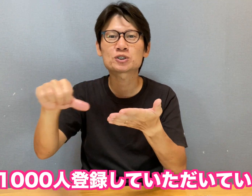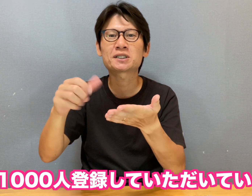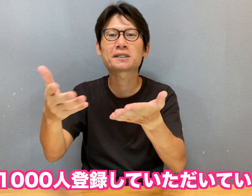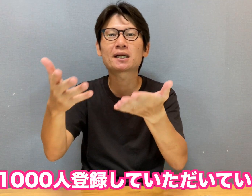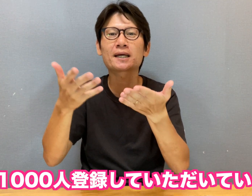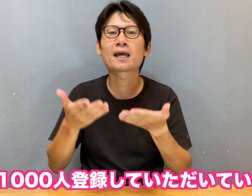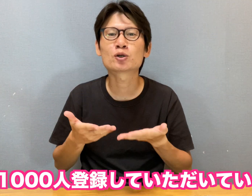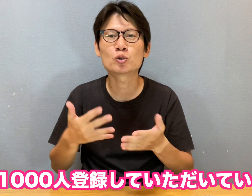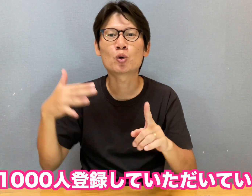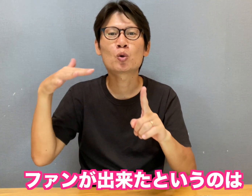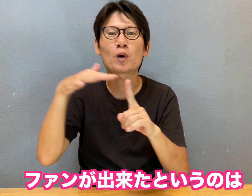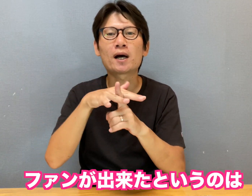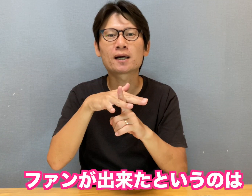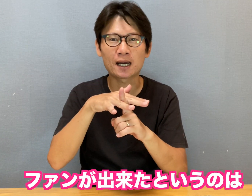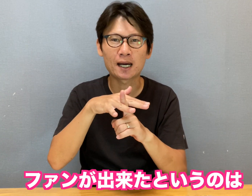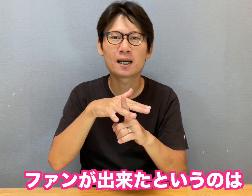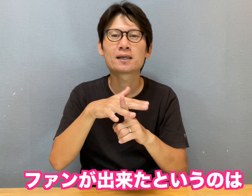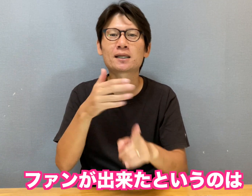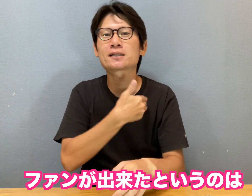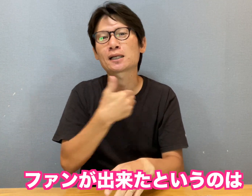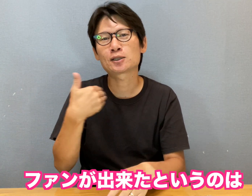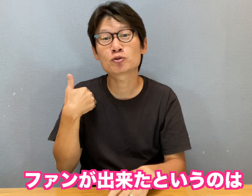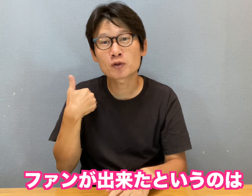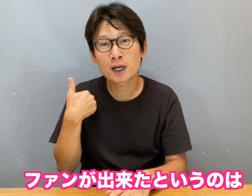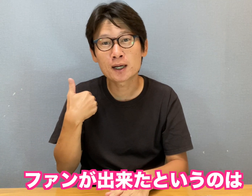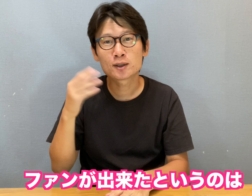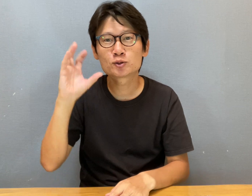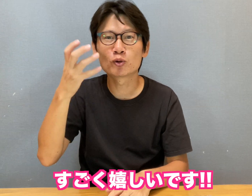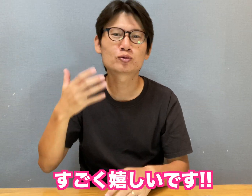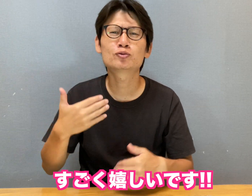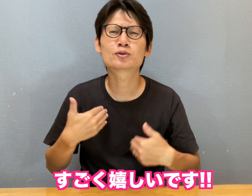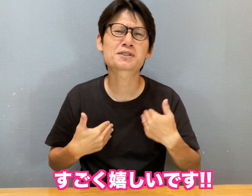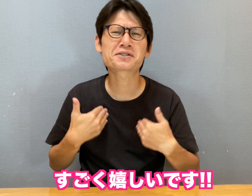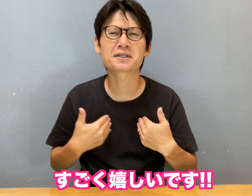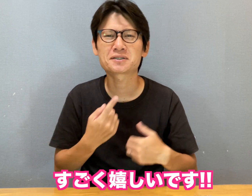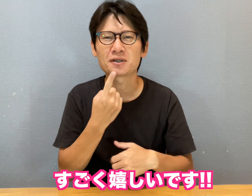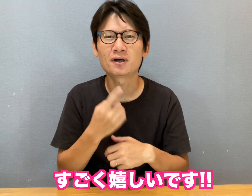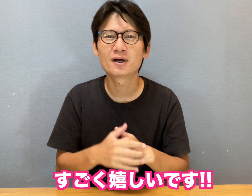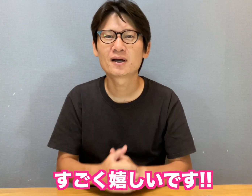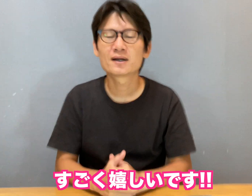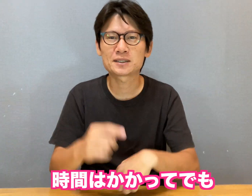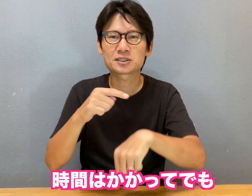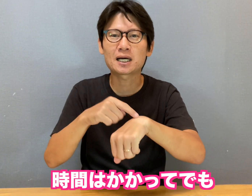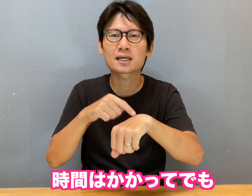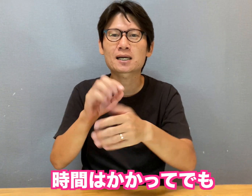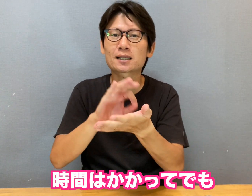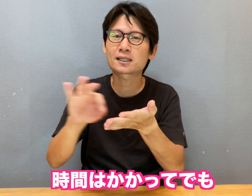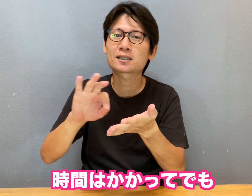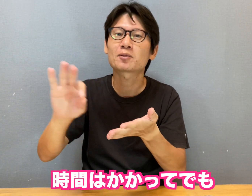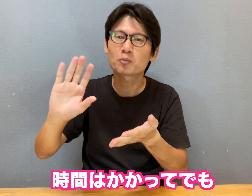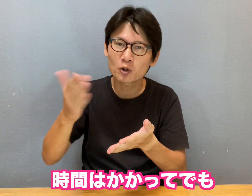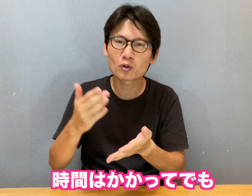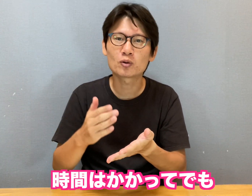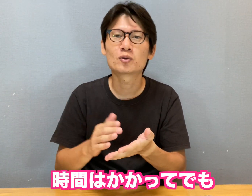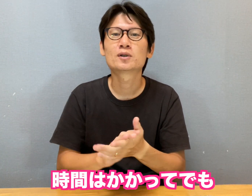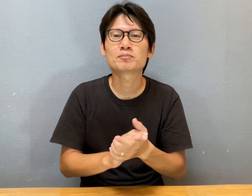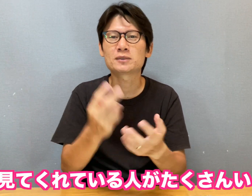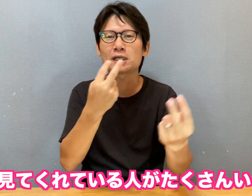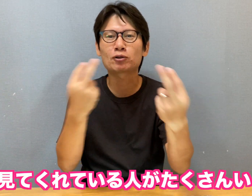していただけるファンができたっていうのはすごく嬉しいです。時間かかってても見てくれる